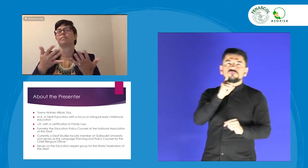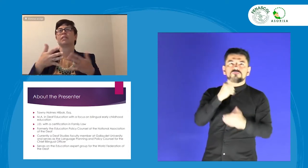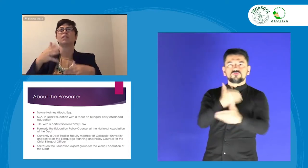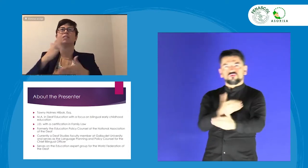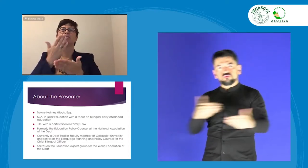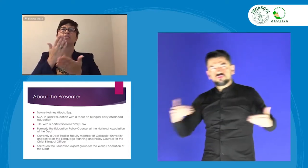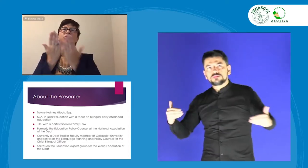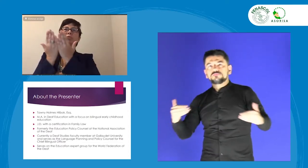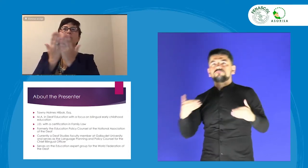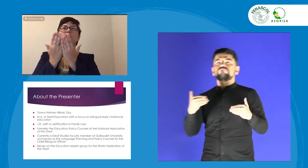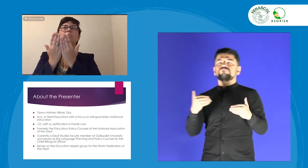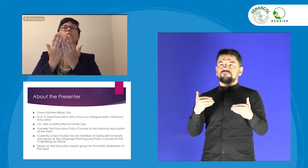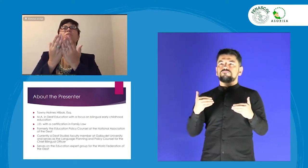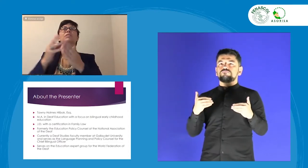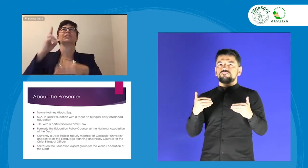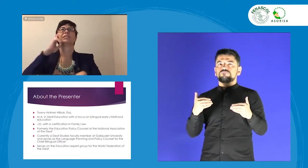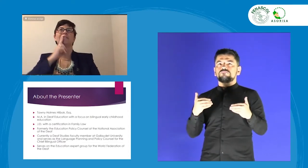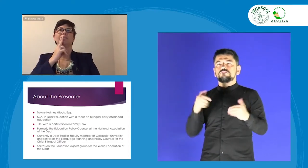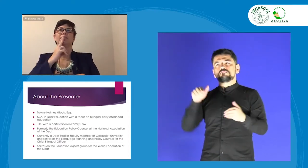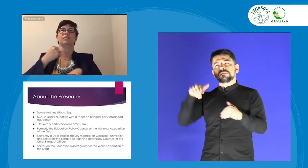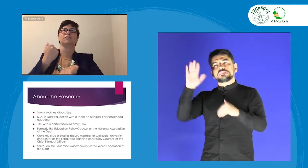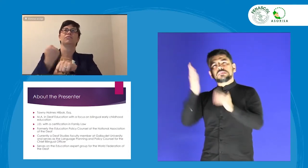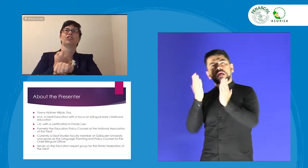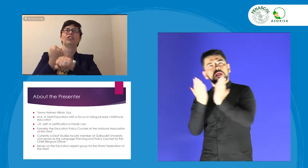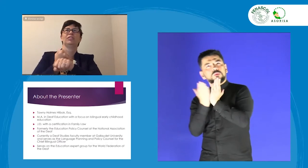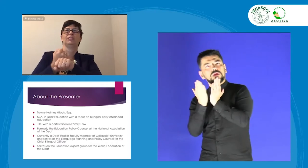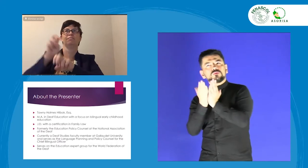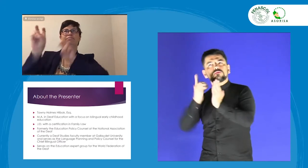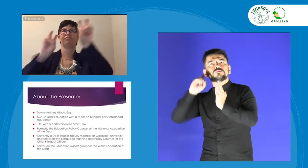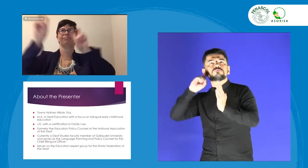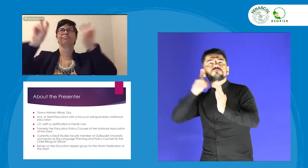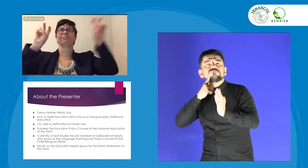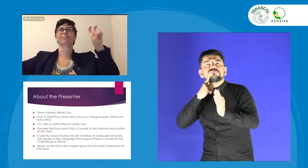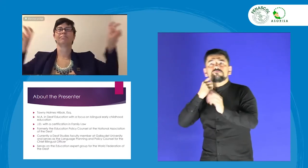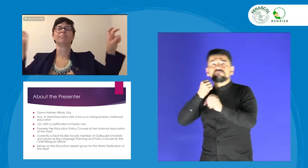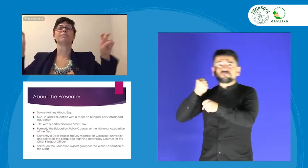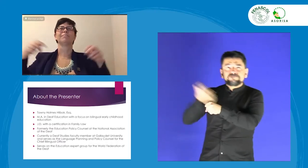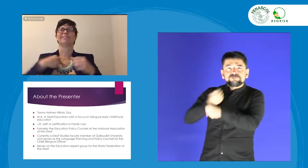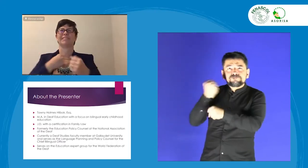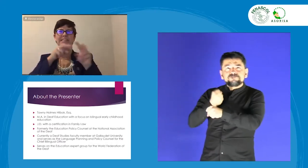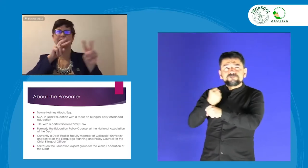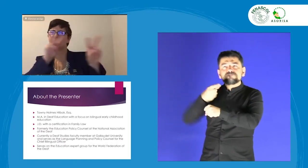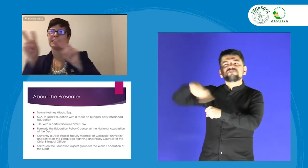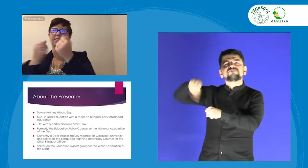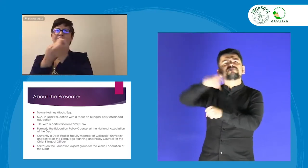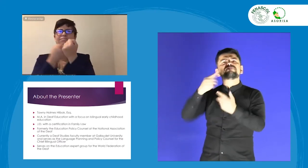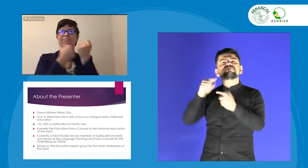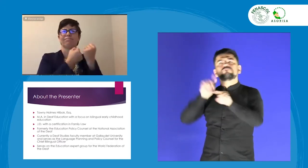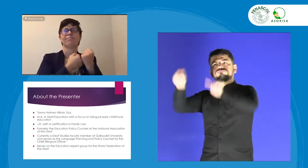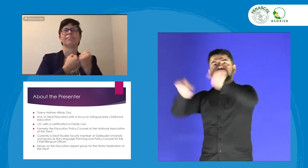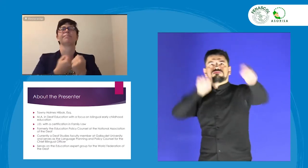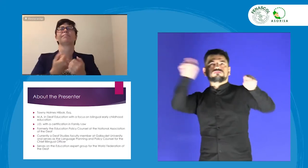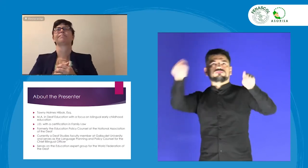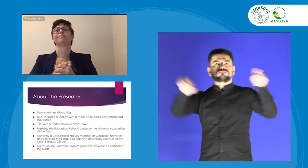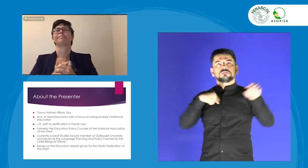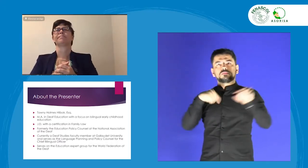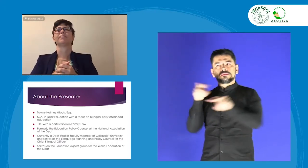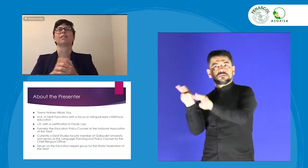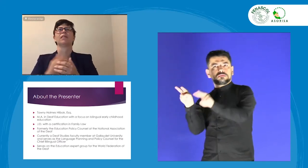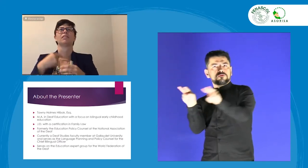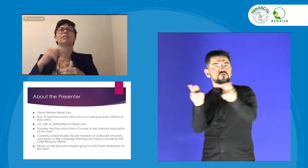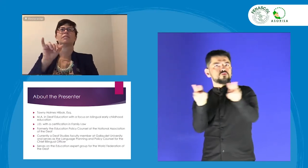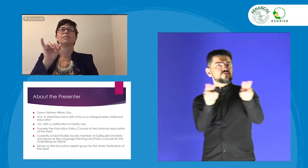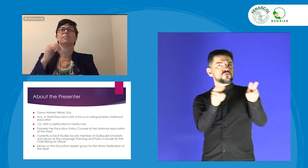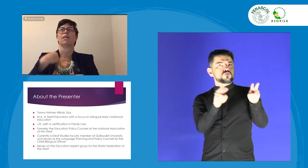Tawny Holmes. Soy graduada, tengo maestría en educación de niños sordos. Estoy trabajando